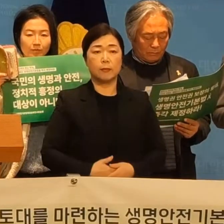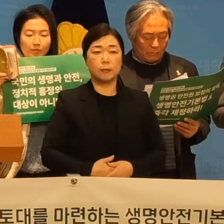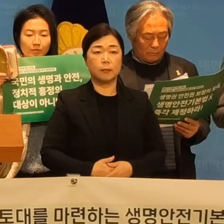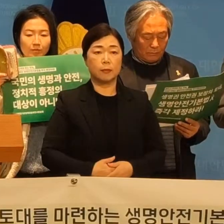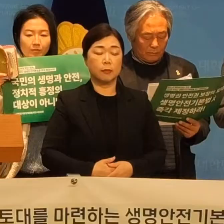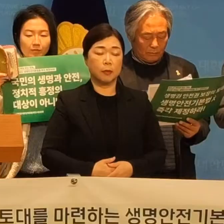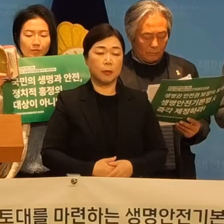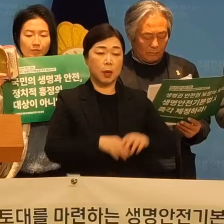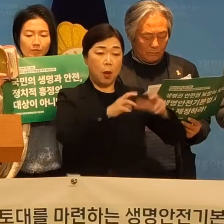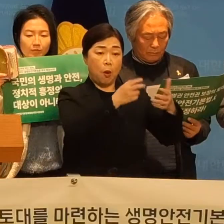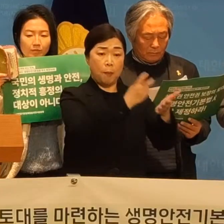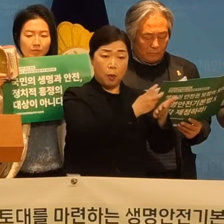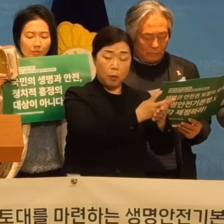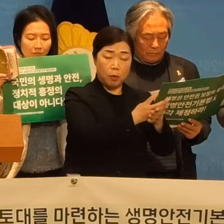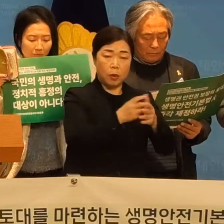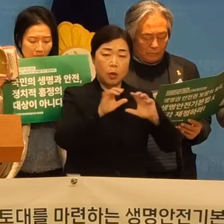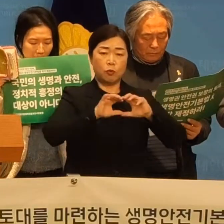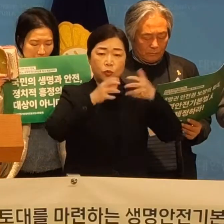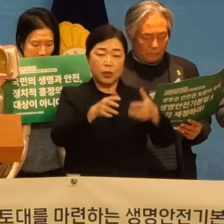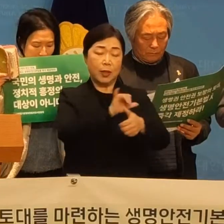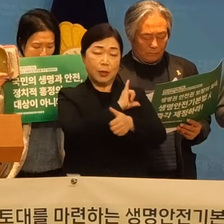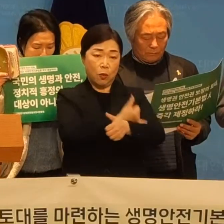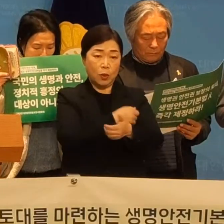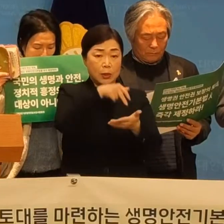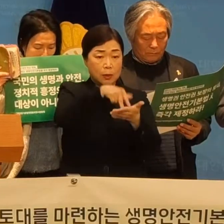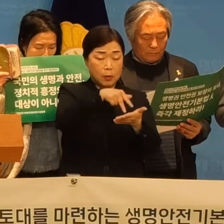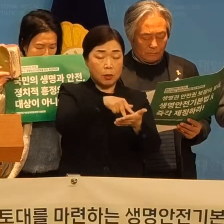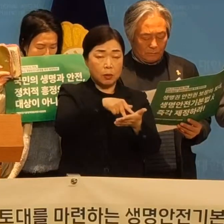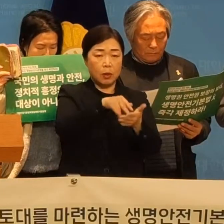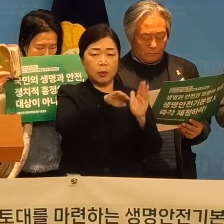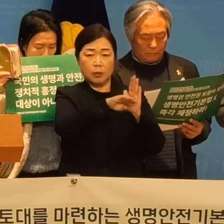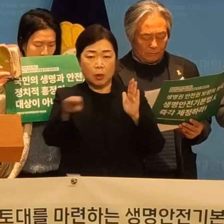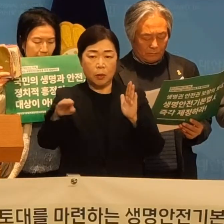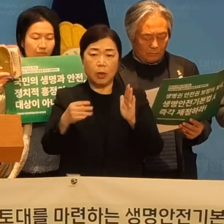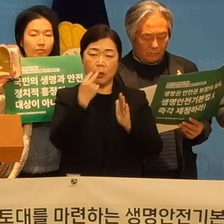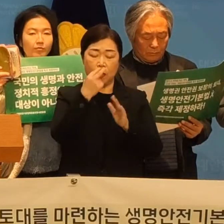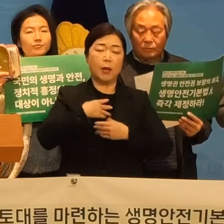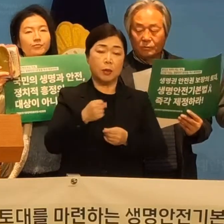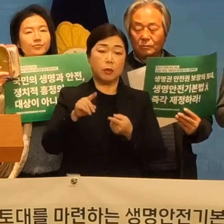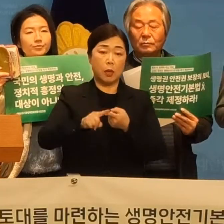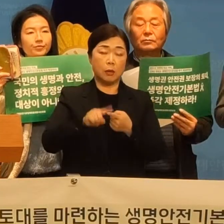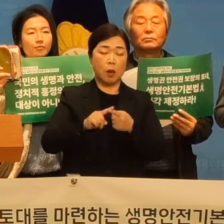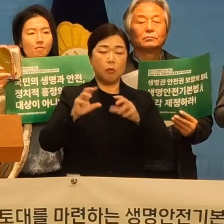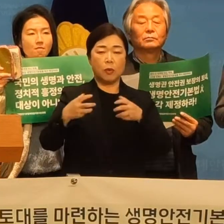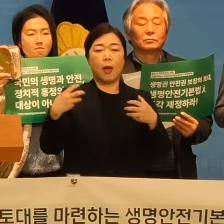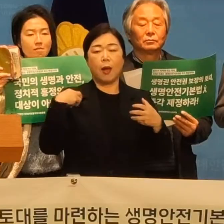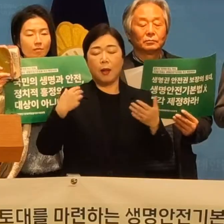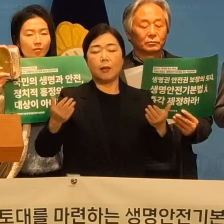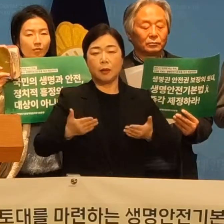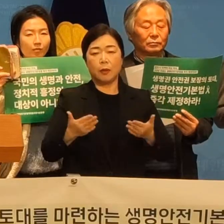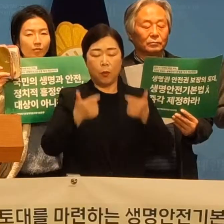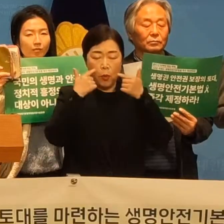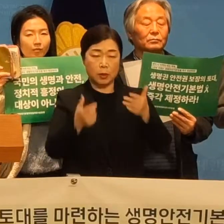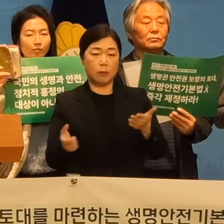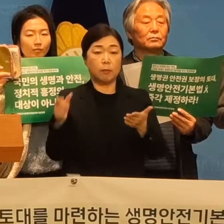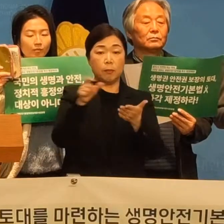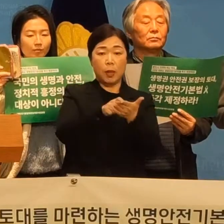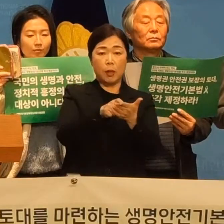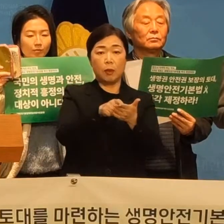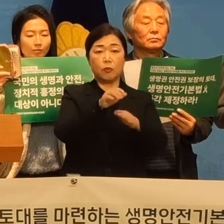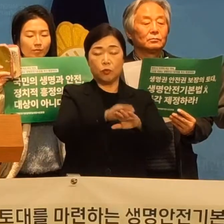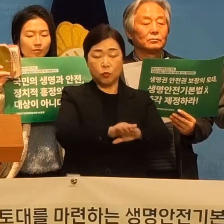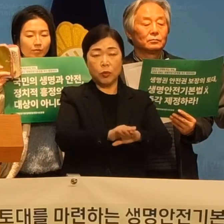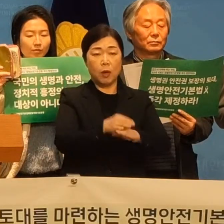생명안전기본법은 헌법과 국제인권 기준이 보장하는 생명과 안전에 대한 국가의 책무를 분명히 하고